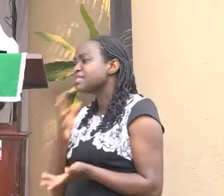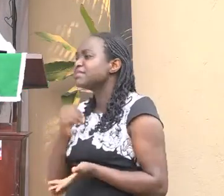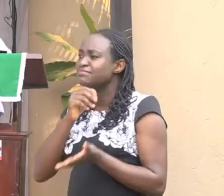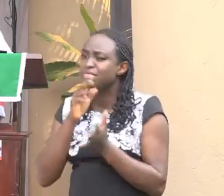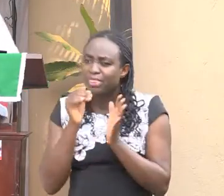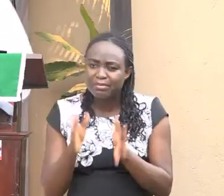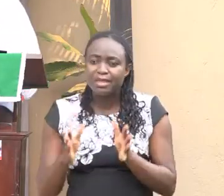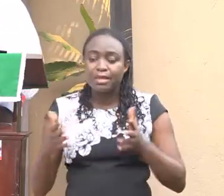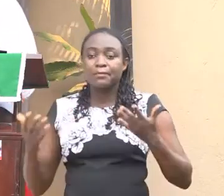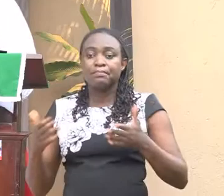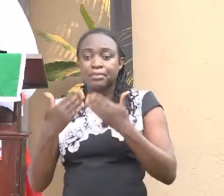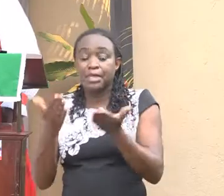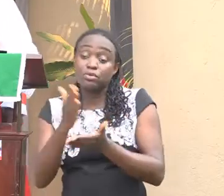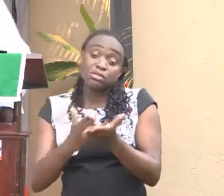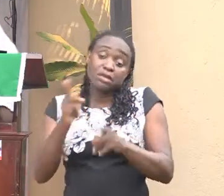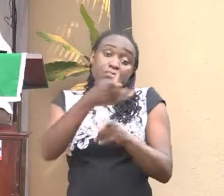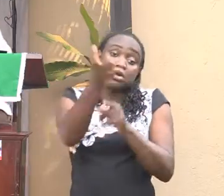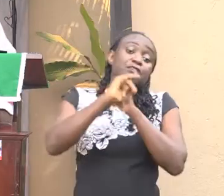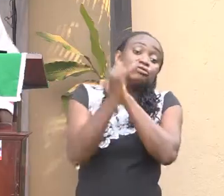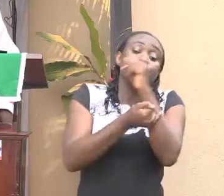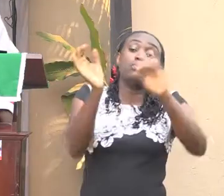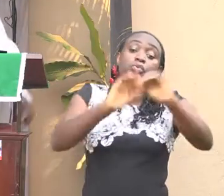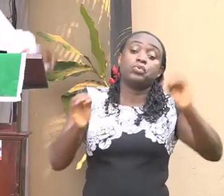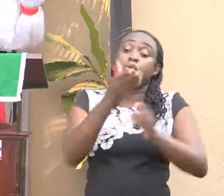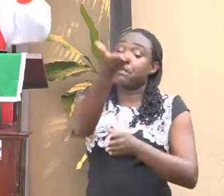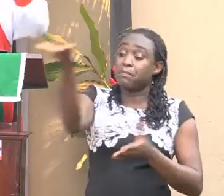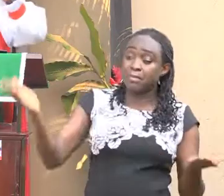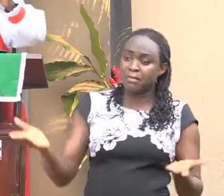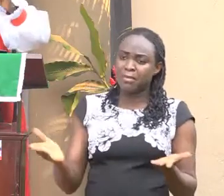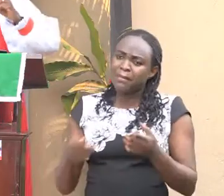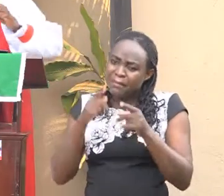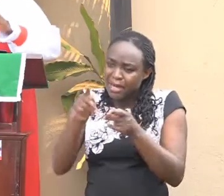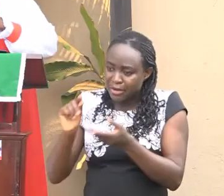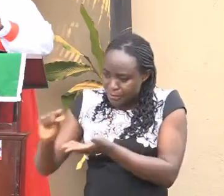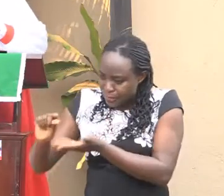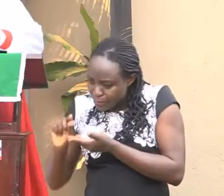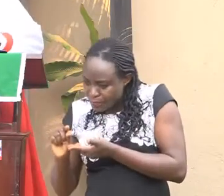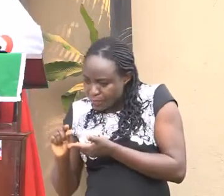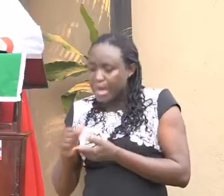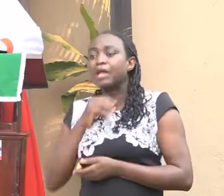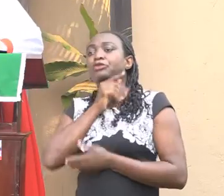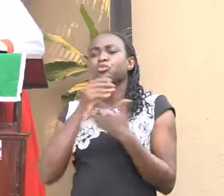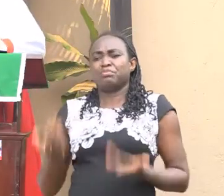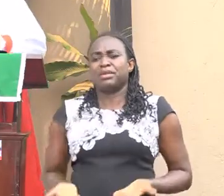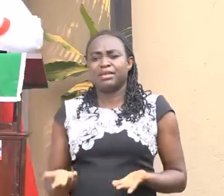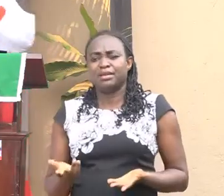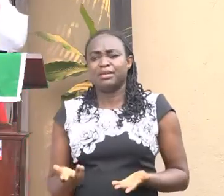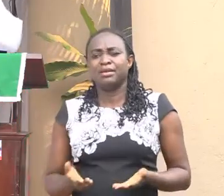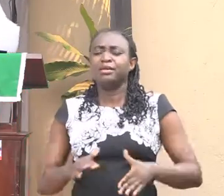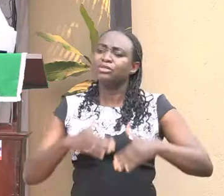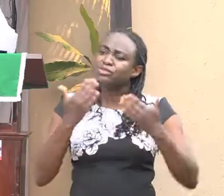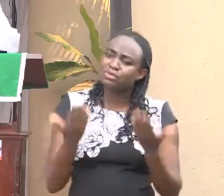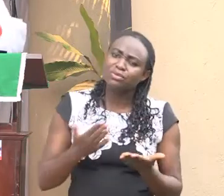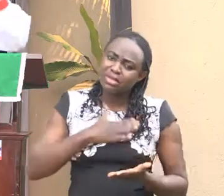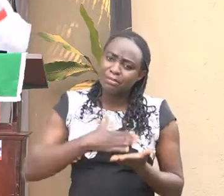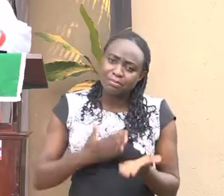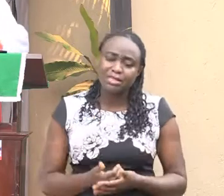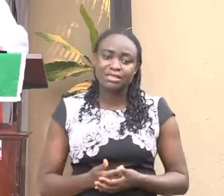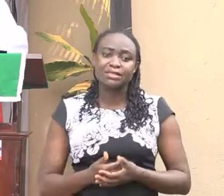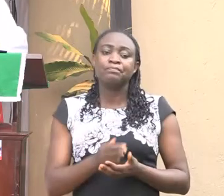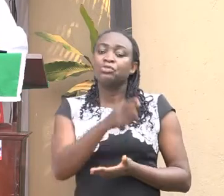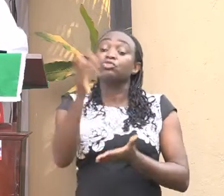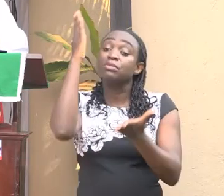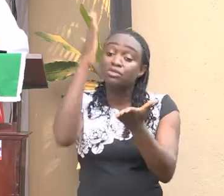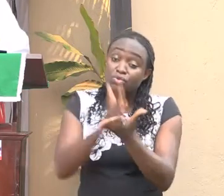bannange kati eriyo abatalina mirimu ekiseera kino naye gwe kofunayo ate wemulugunya bwemulugunya n'olwekyo banne njagala